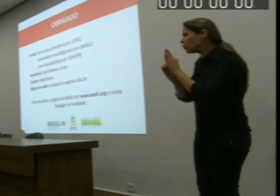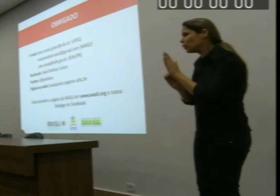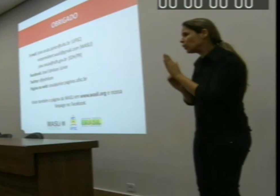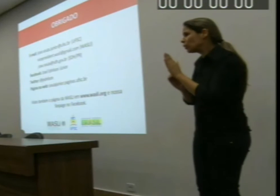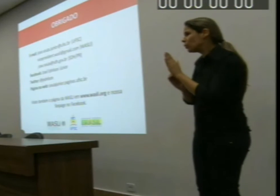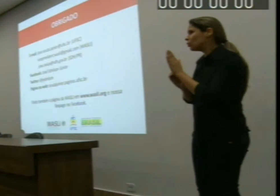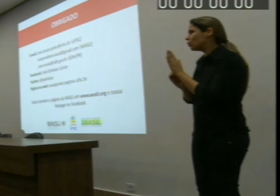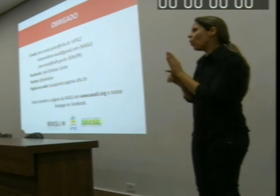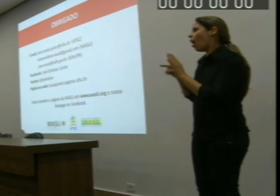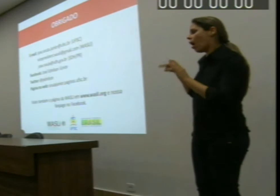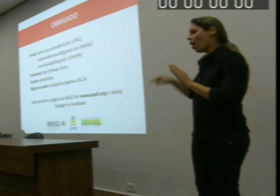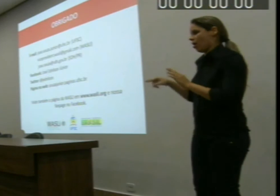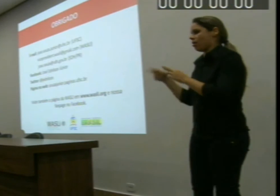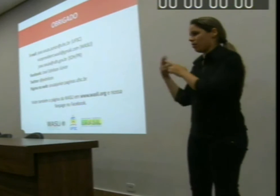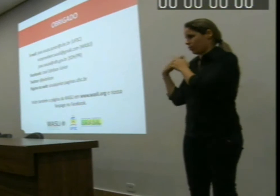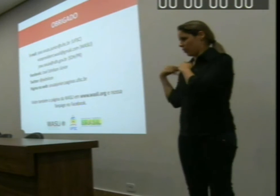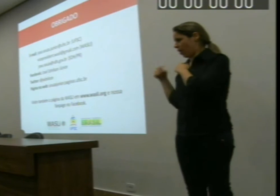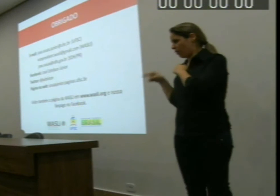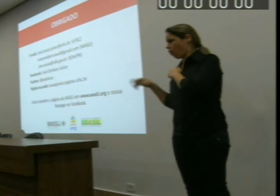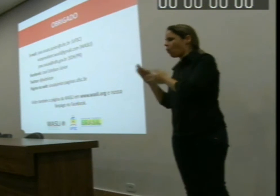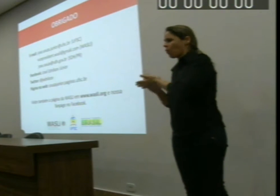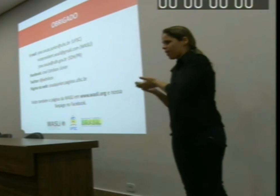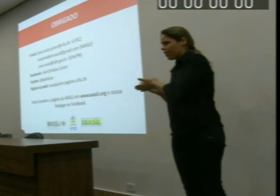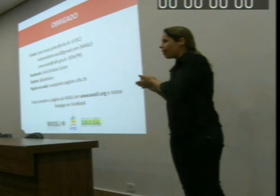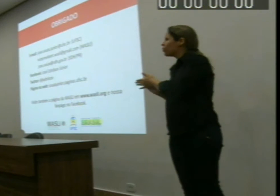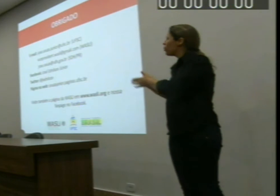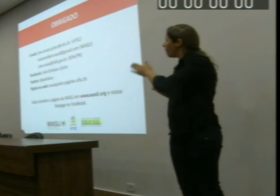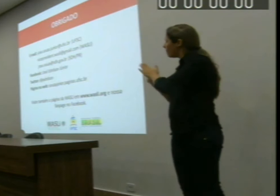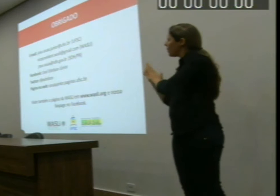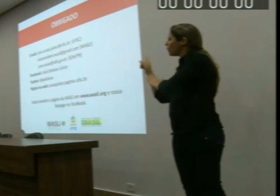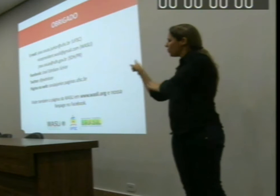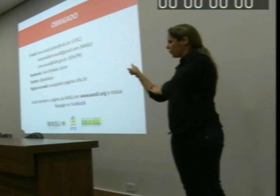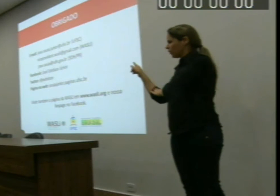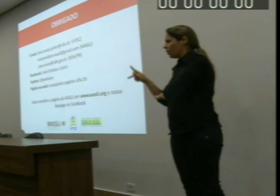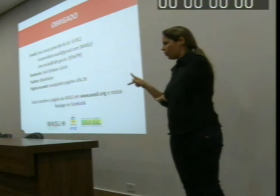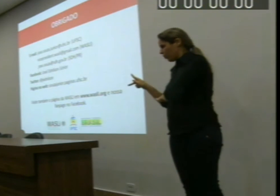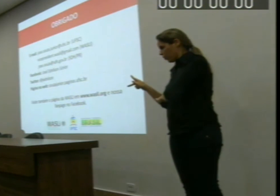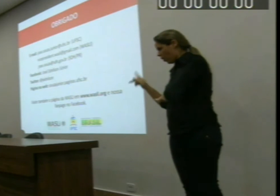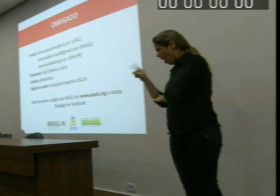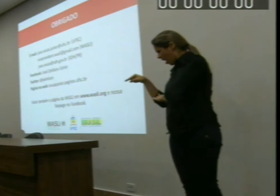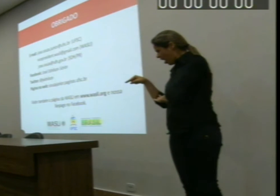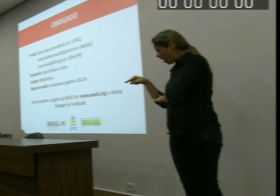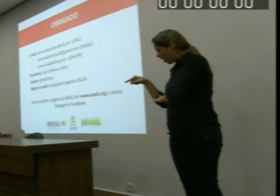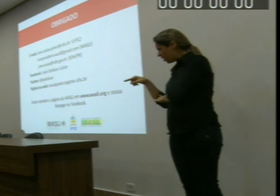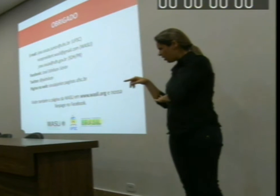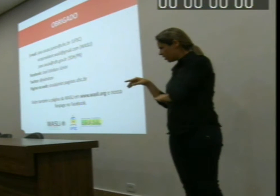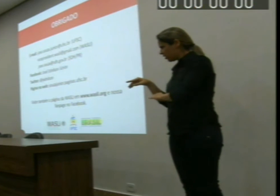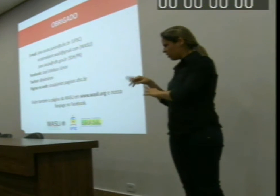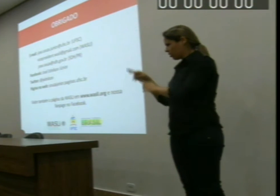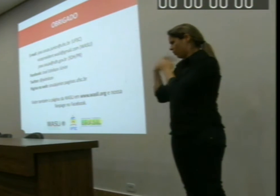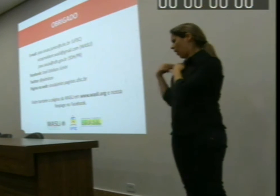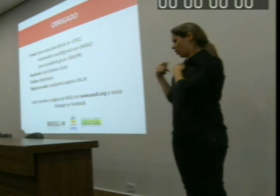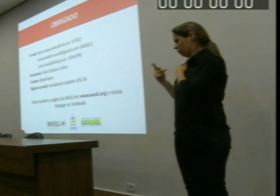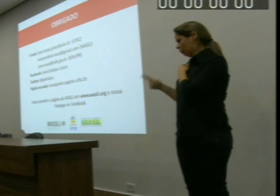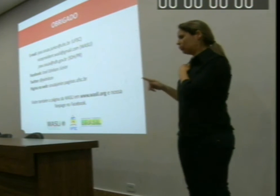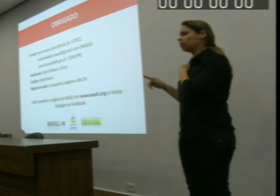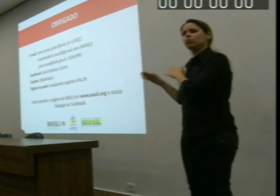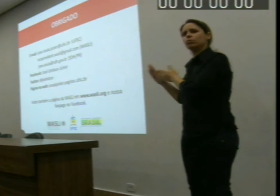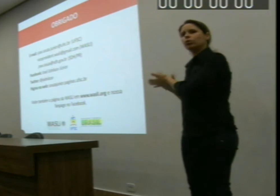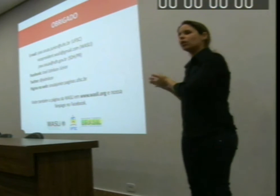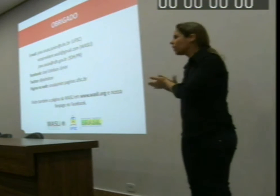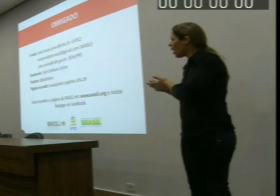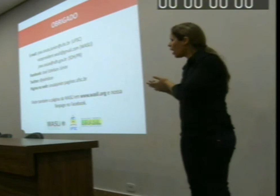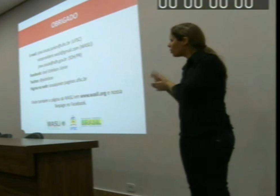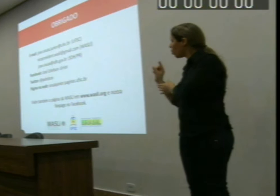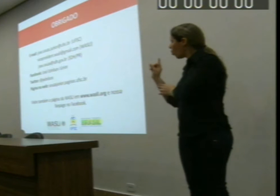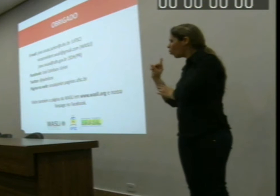cabe ao Inter cobrar do professor cobrar entre aspas eh perguntar fazer com que seja questionado o problema e